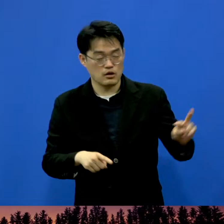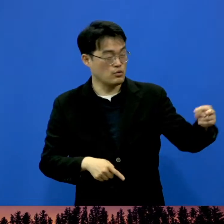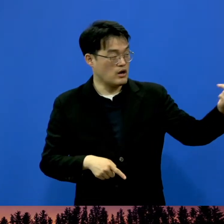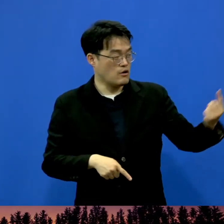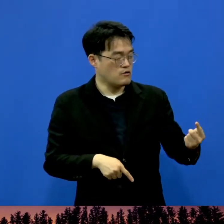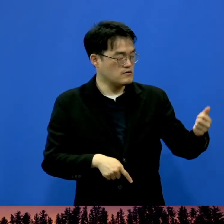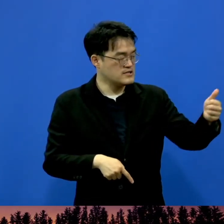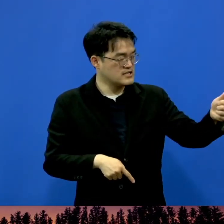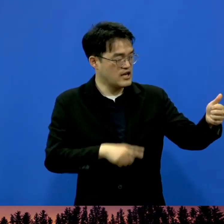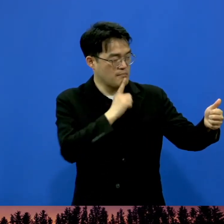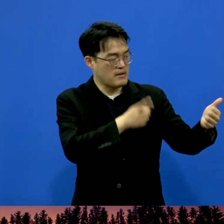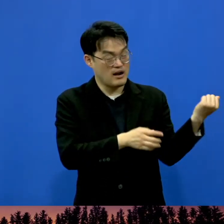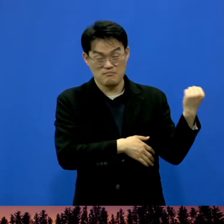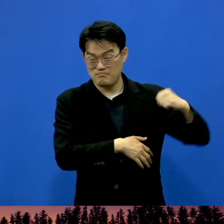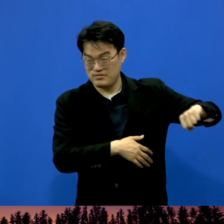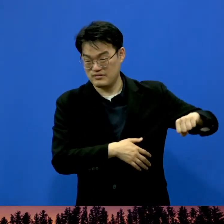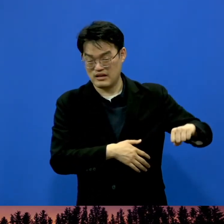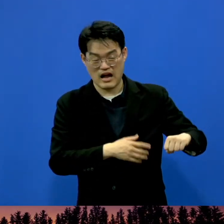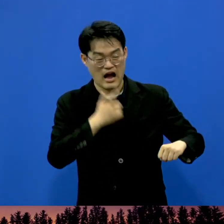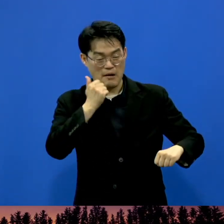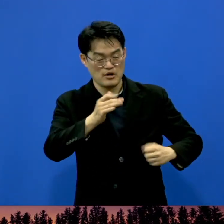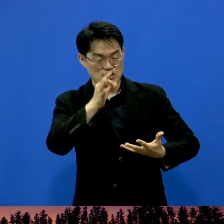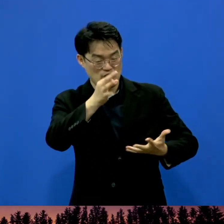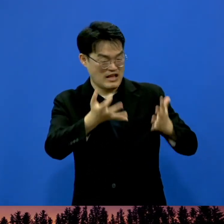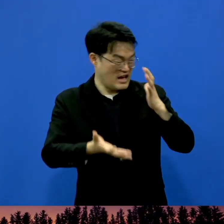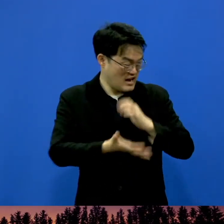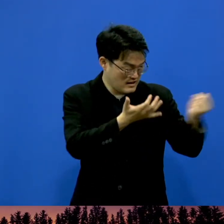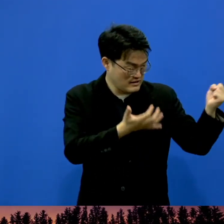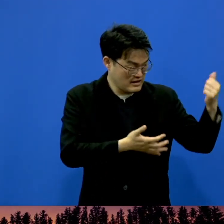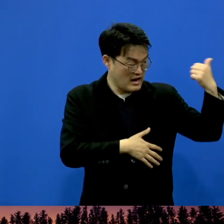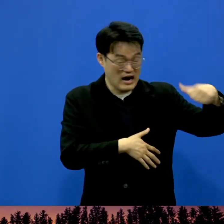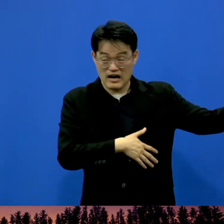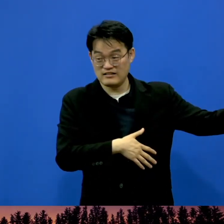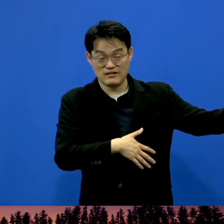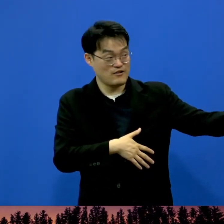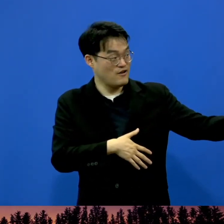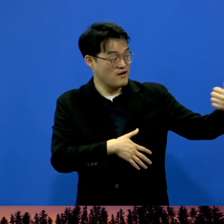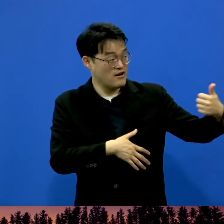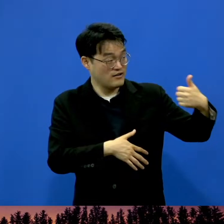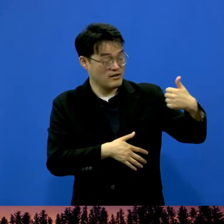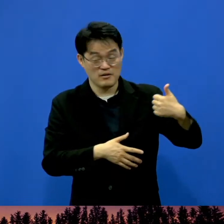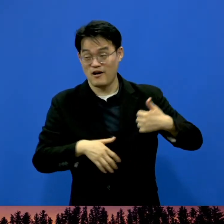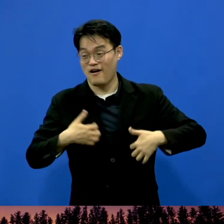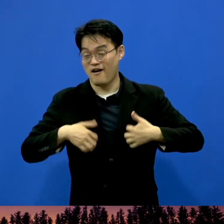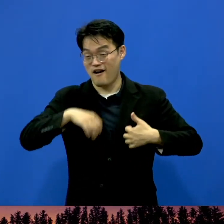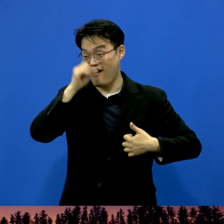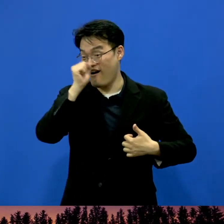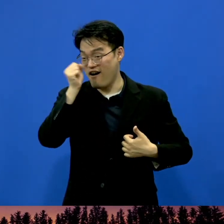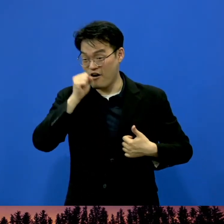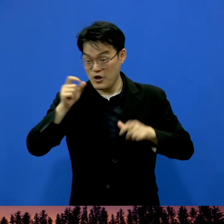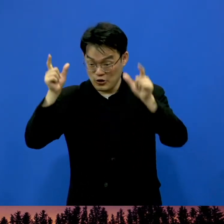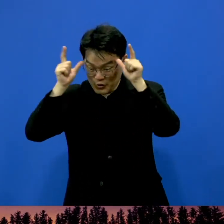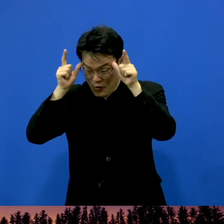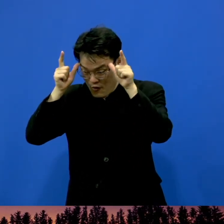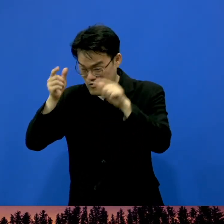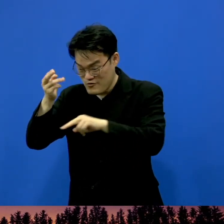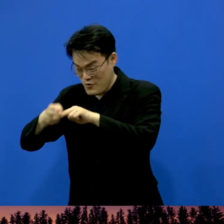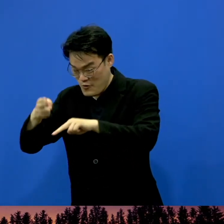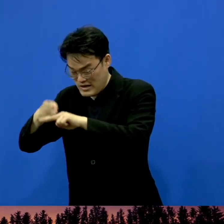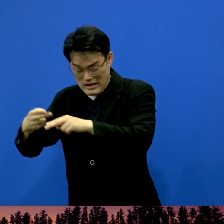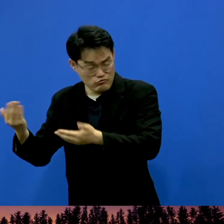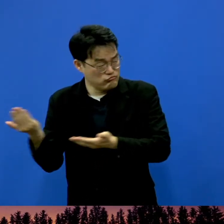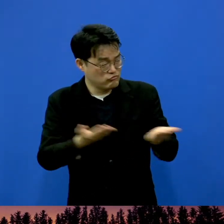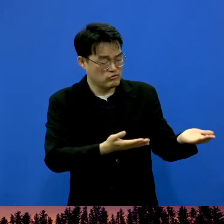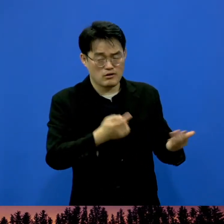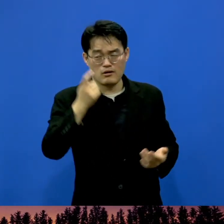망나니 같은 아들 다 아버지 재산을 다 말아먹은 그 아들인데 뭐가 좋아서, 그죠? 살찐 송아지를 또 잡습니까?